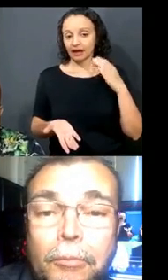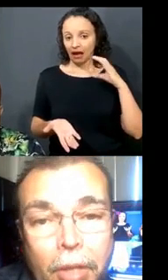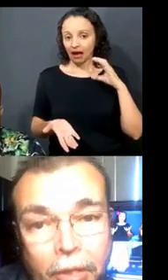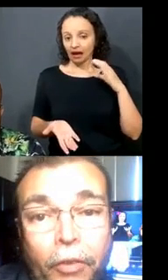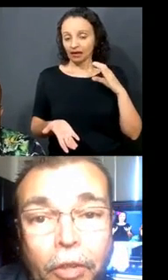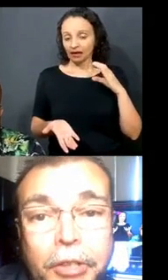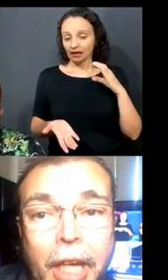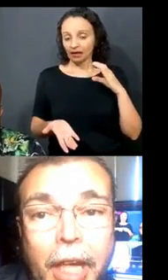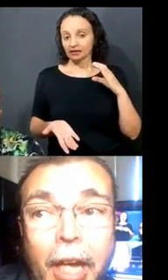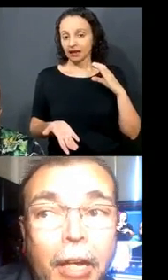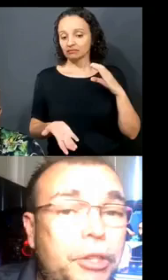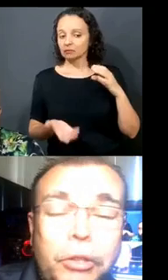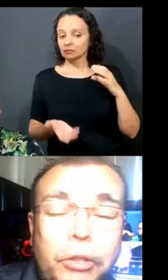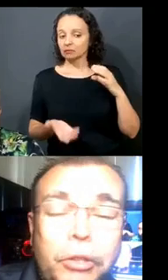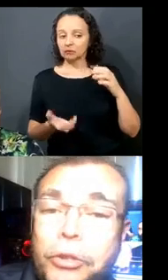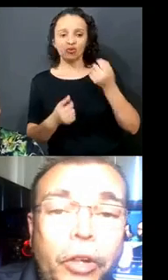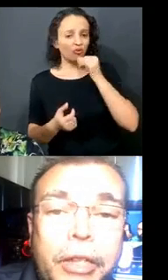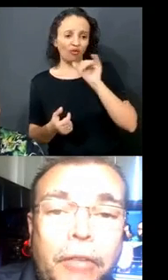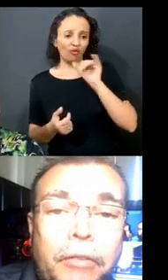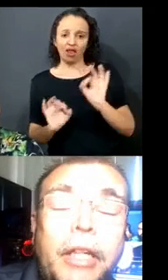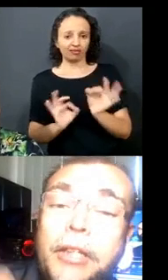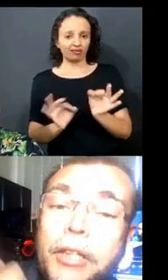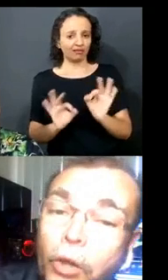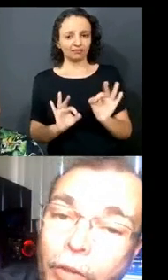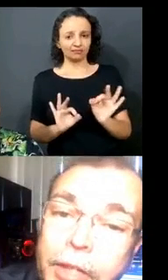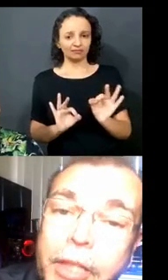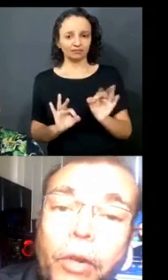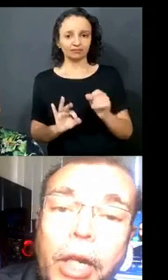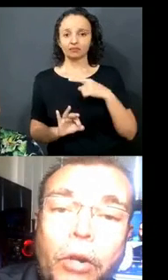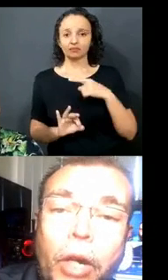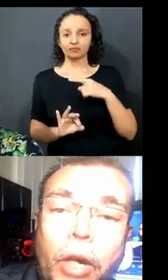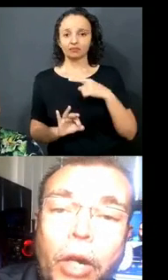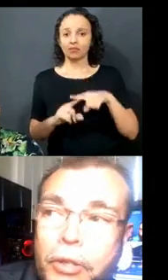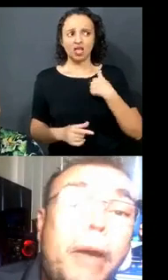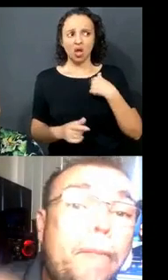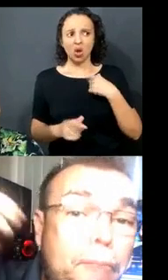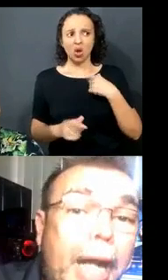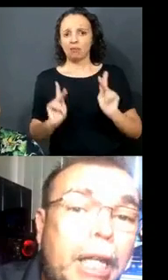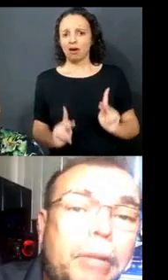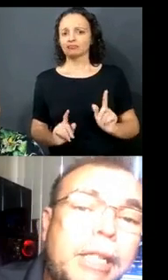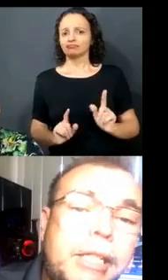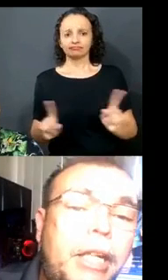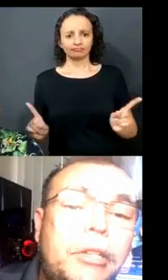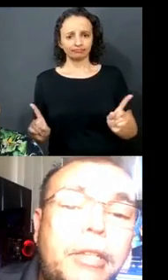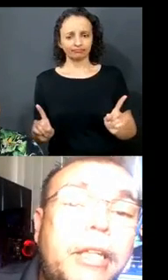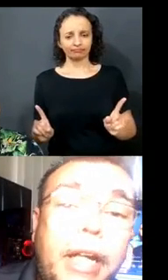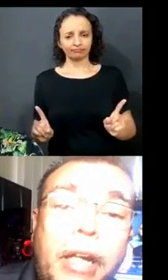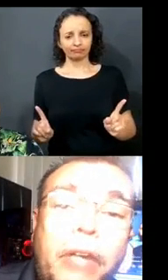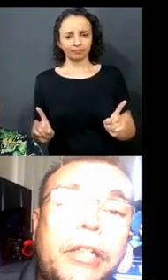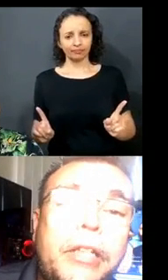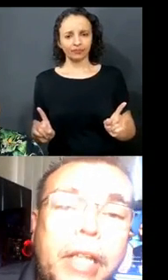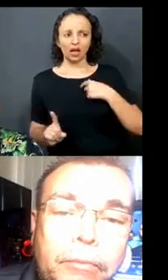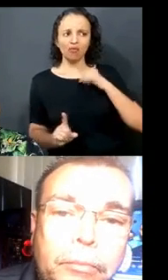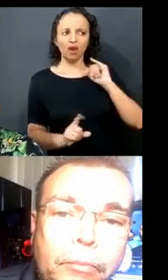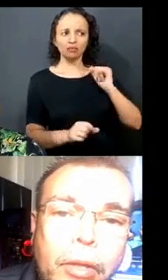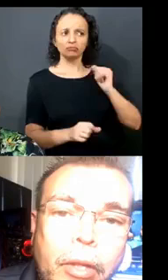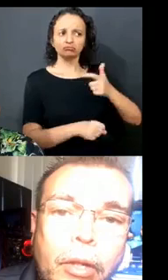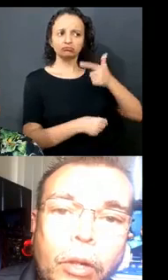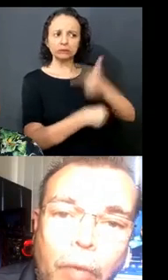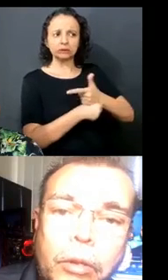sênior. Então, eu vou voltar. Mas eu não estou confortável. Então, eu conversei com ele ontem. Olha, para brasileiro, eu tenho que